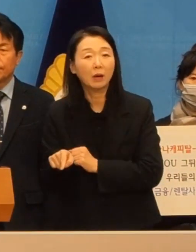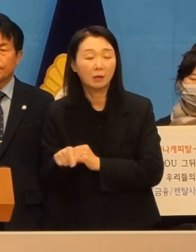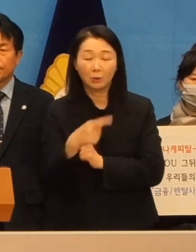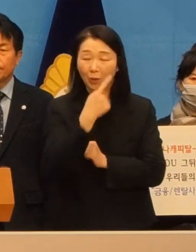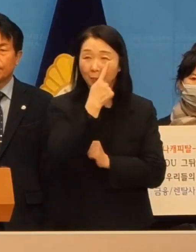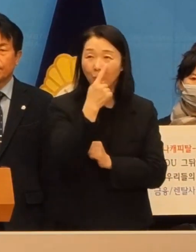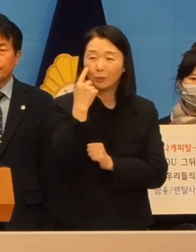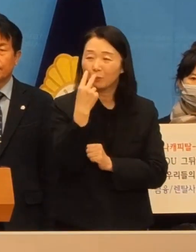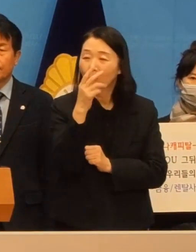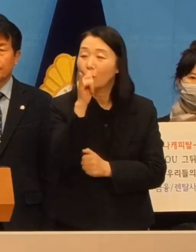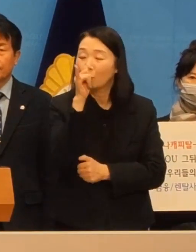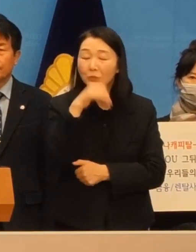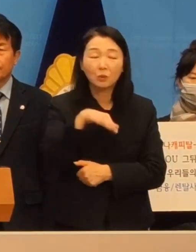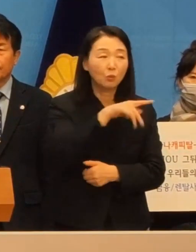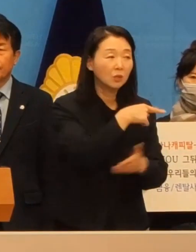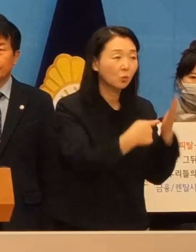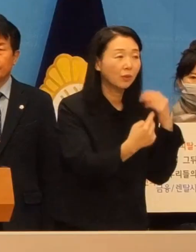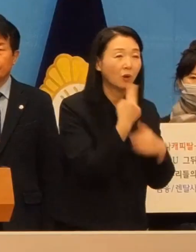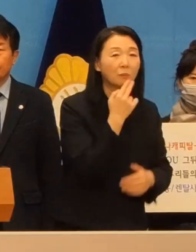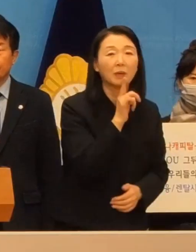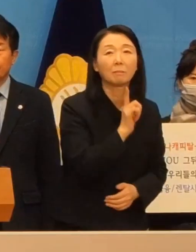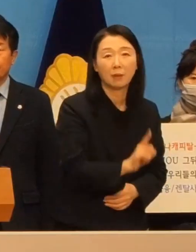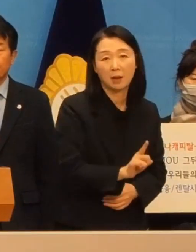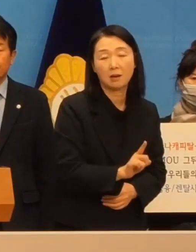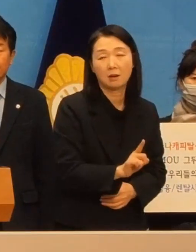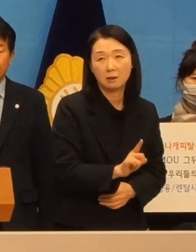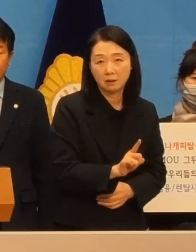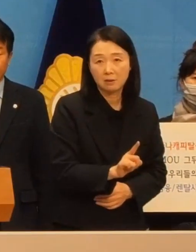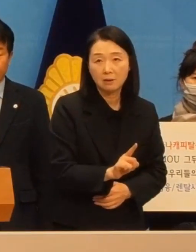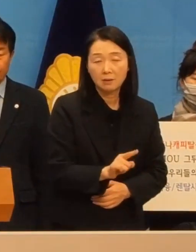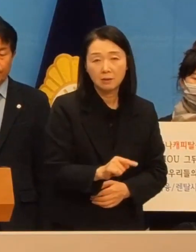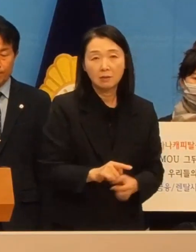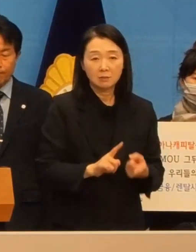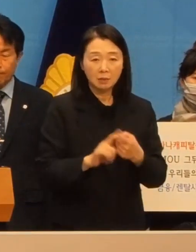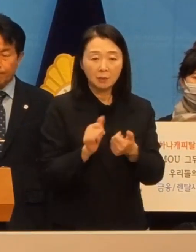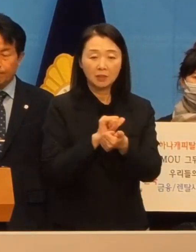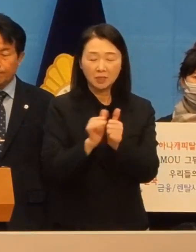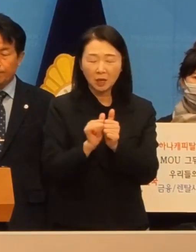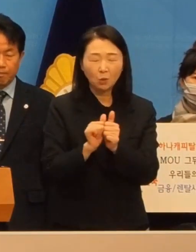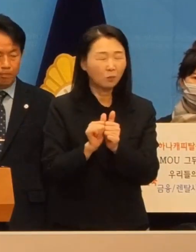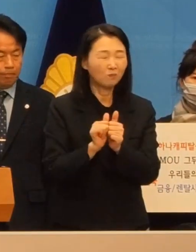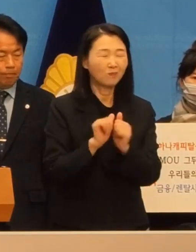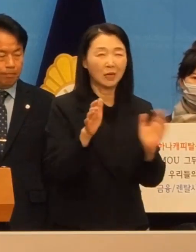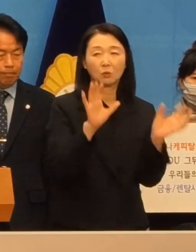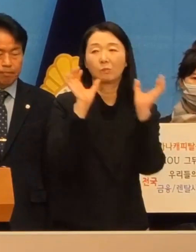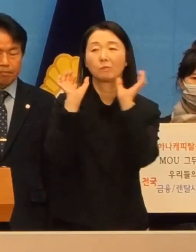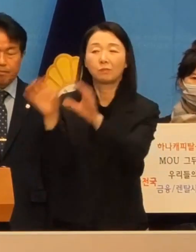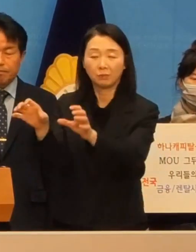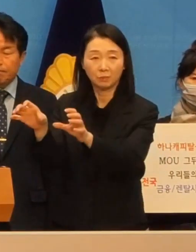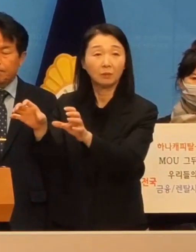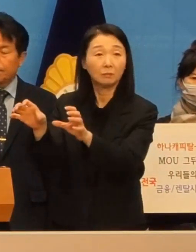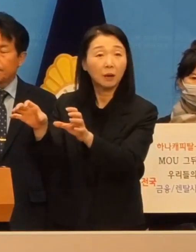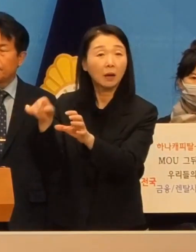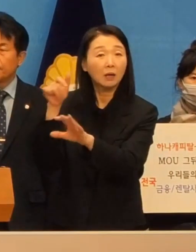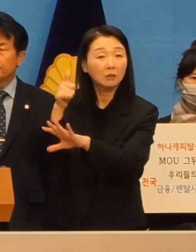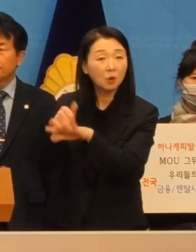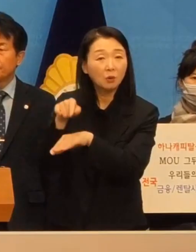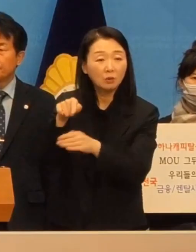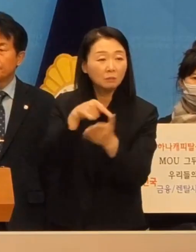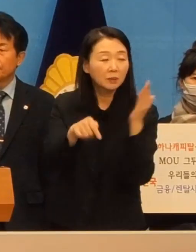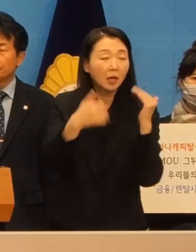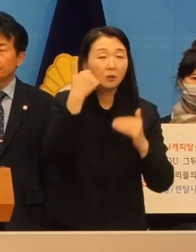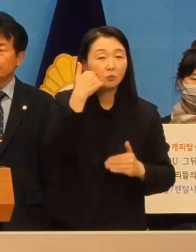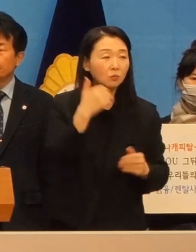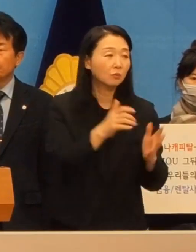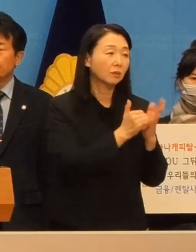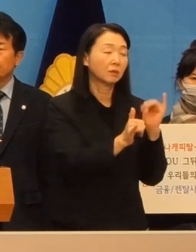보증보험이 있으니 우리는 손해를 보지 않는다는 생각으로 채권 리스크를 떠넘겼고 결국 그 피해는